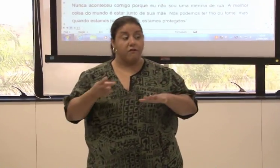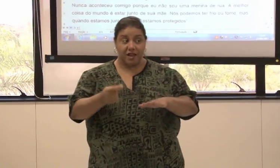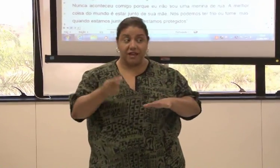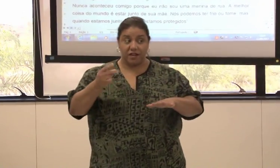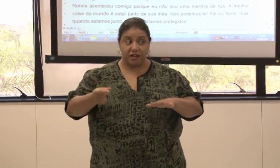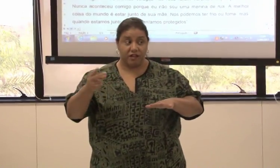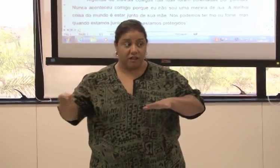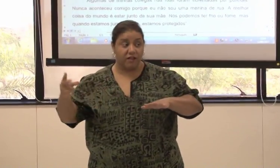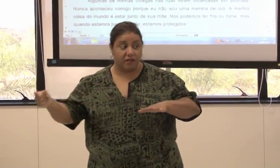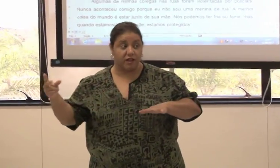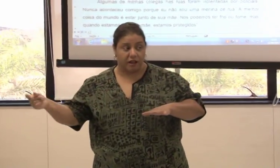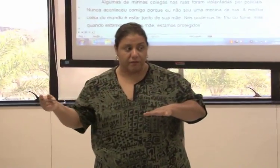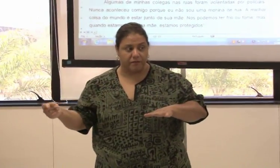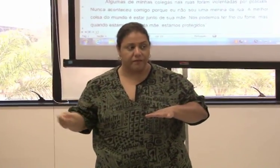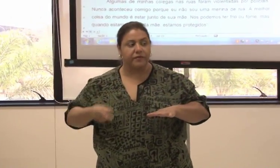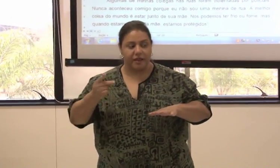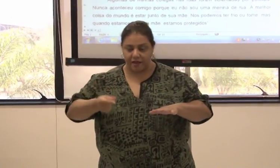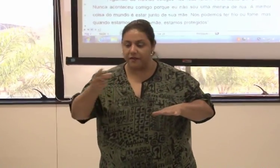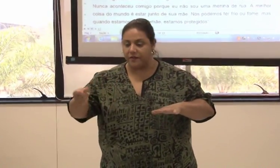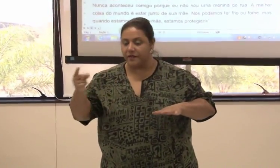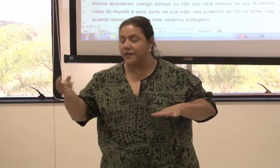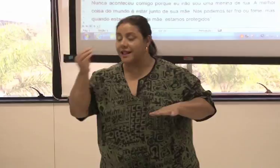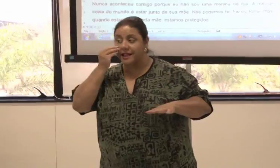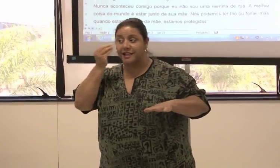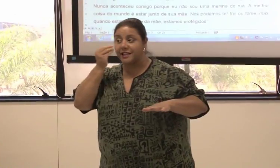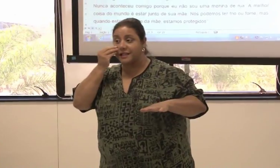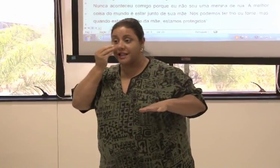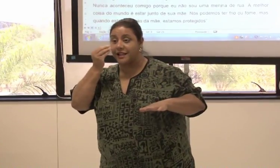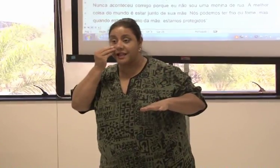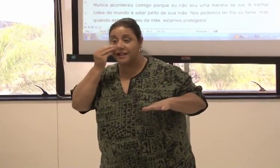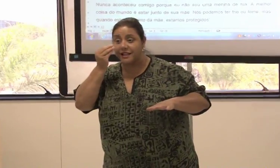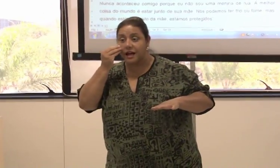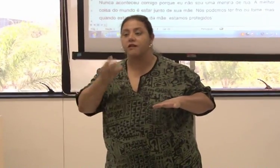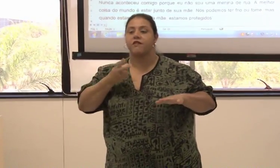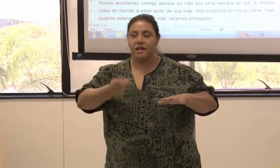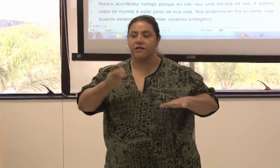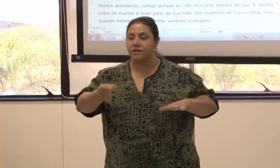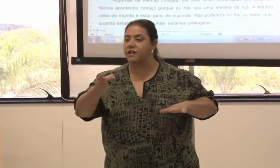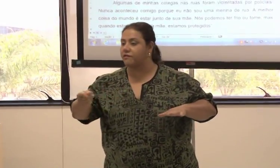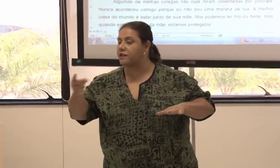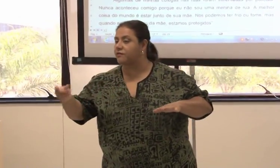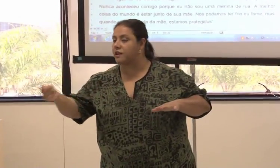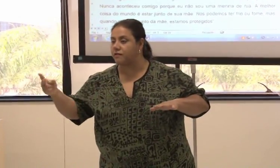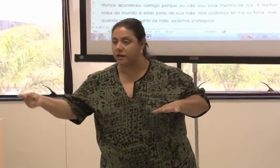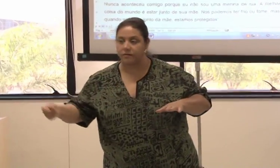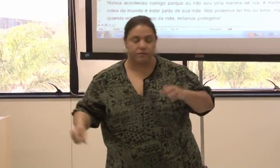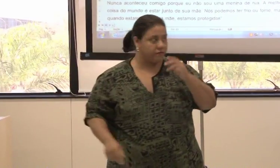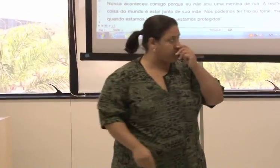Vender, vender, vender, vender, vender. Tentar, tentar, tentar, tentar, tentar. Vender, vender, vender, vender, vender, vender.